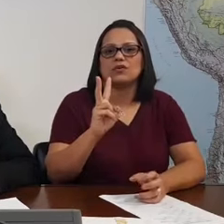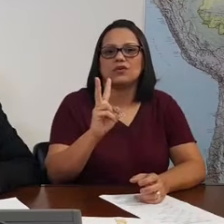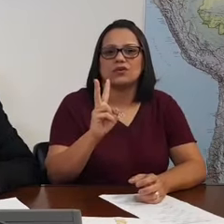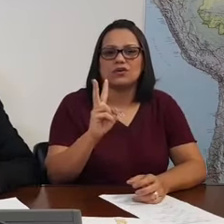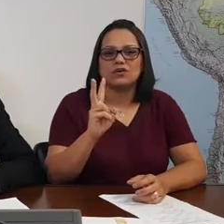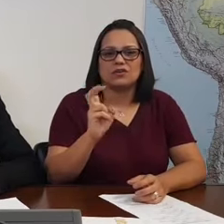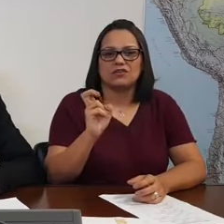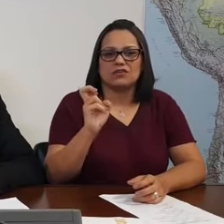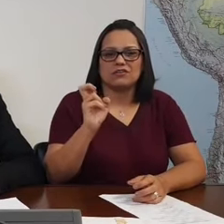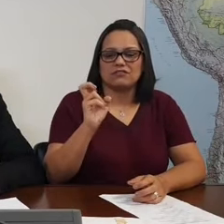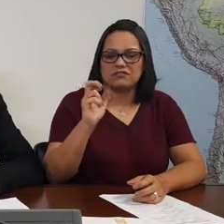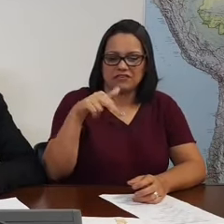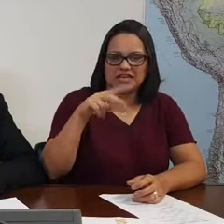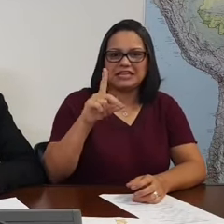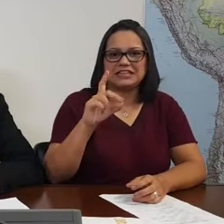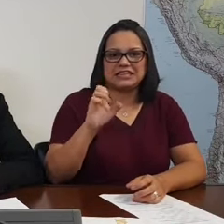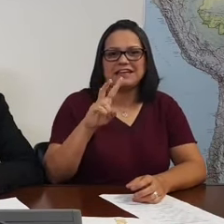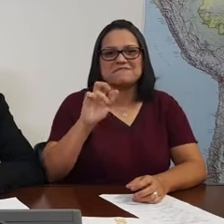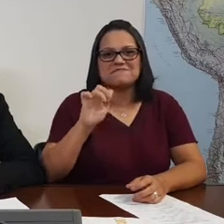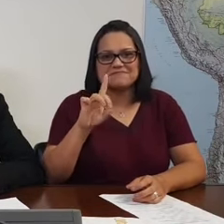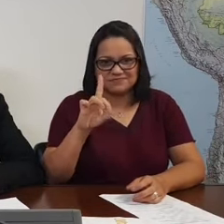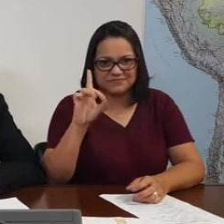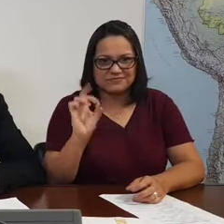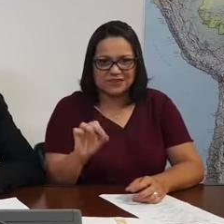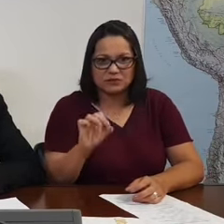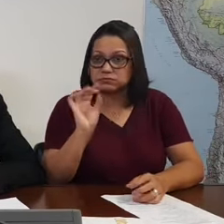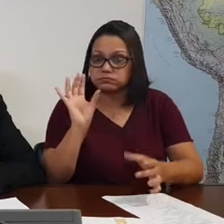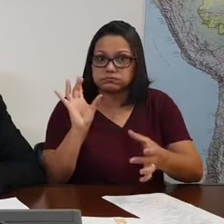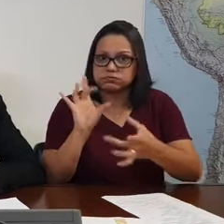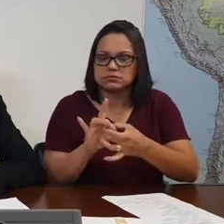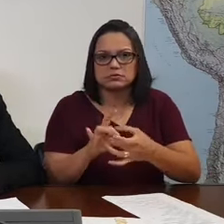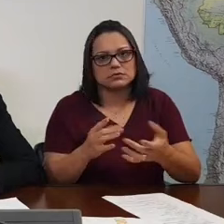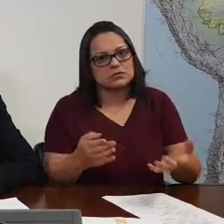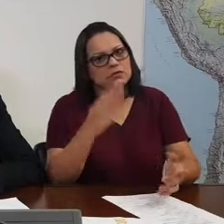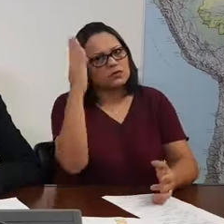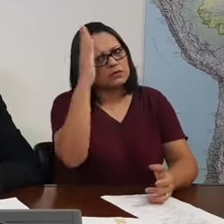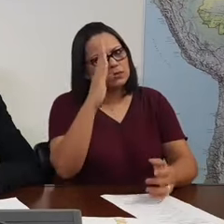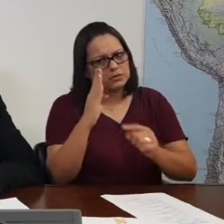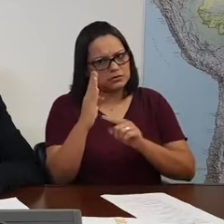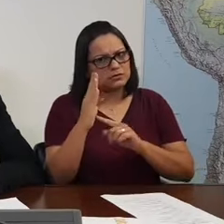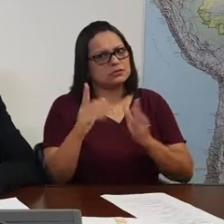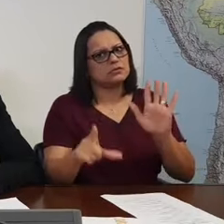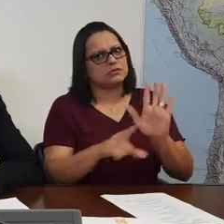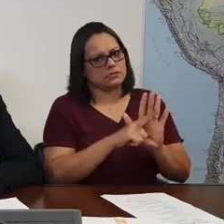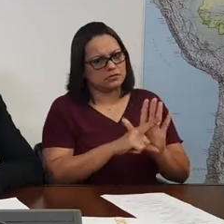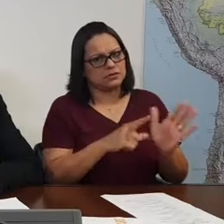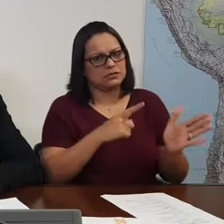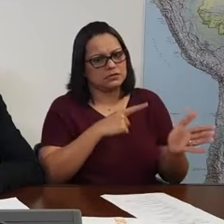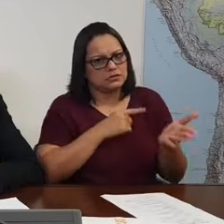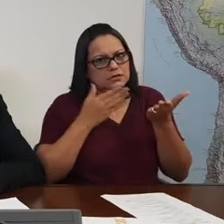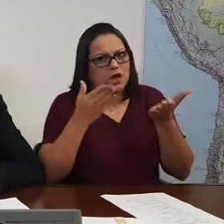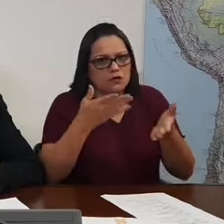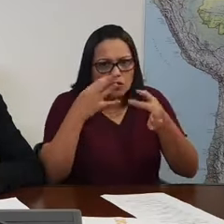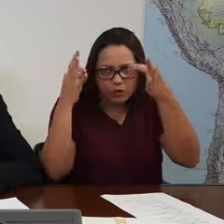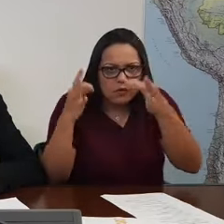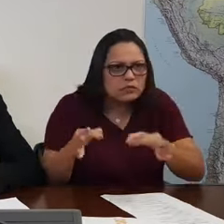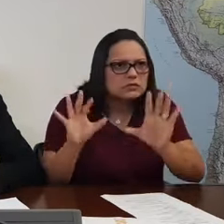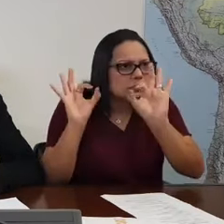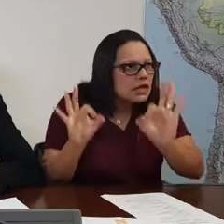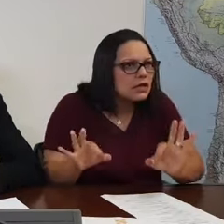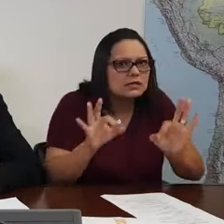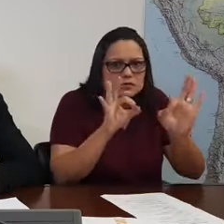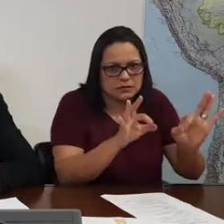mesmo? Tá? E, obviamente, o Brasil é um país com lei. Esse pessoal, ao confirmar tudo o que aconteceu